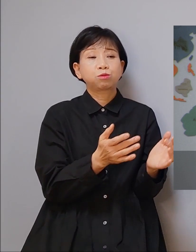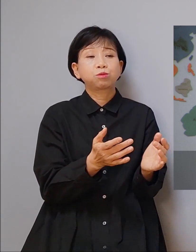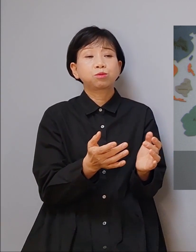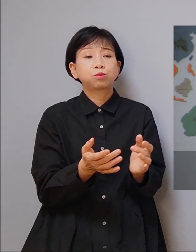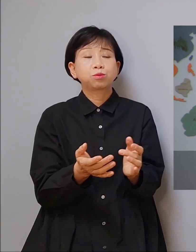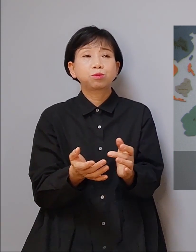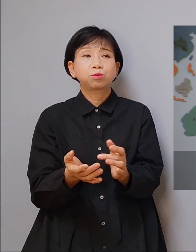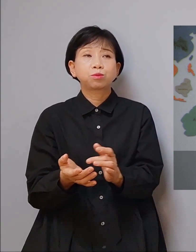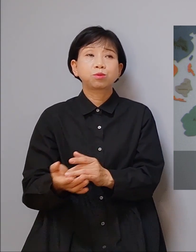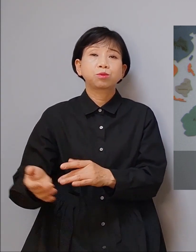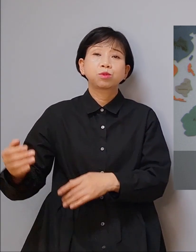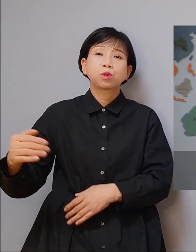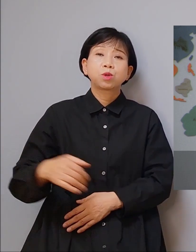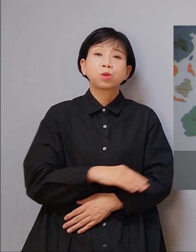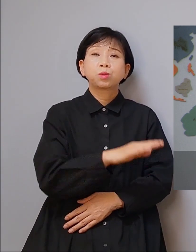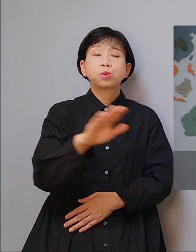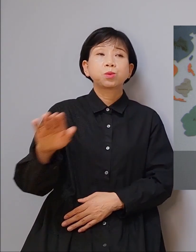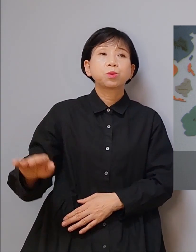예수